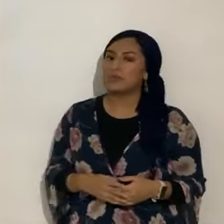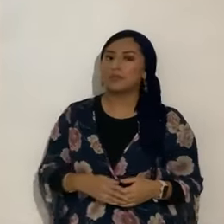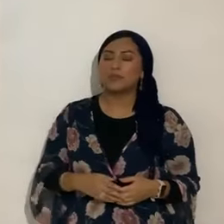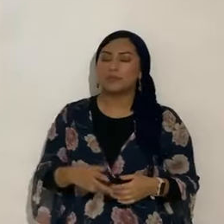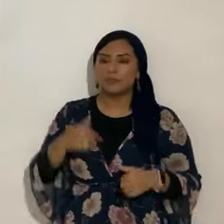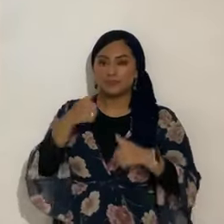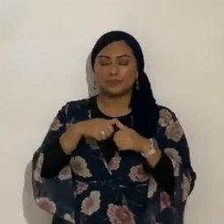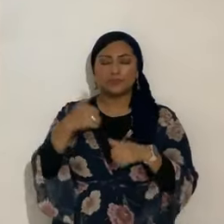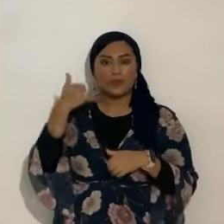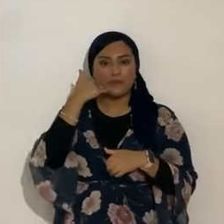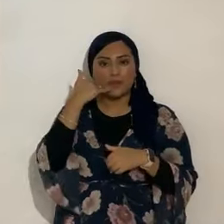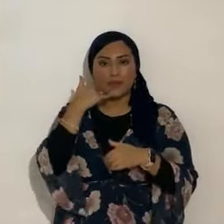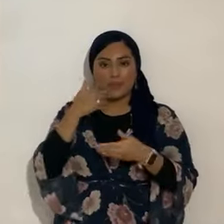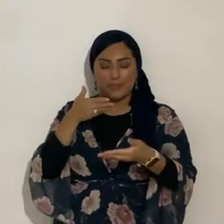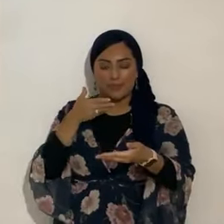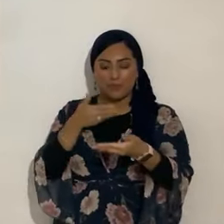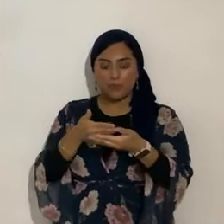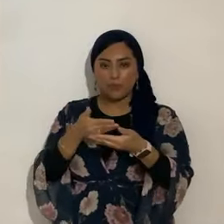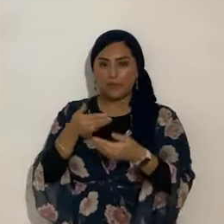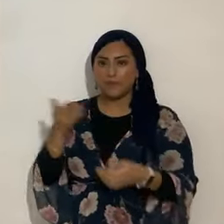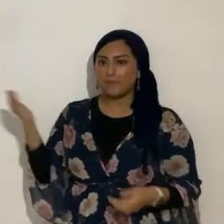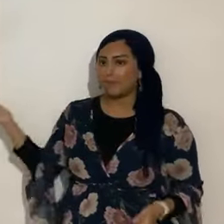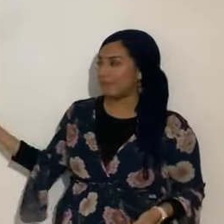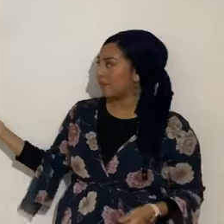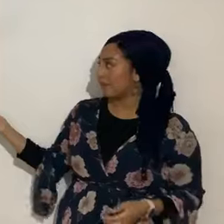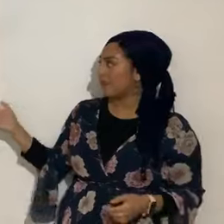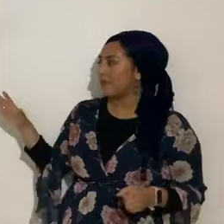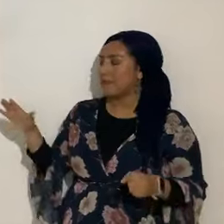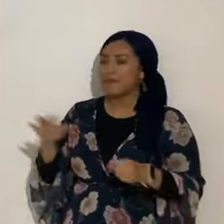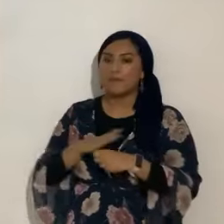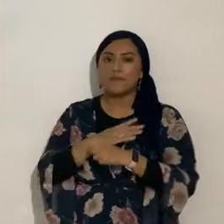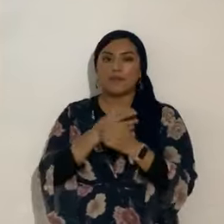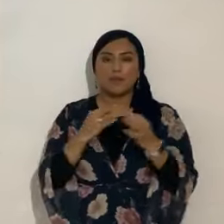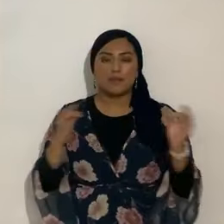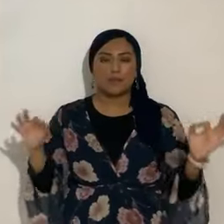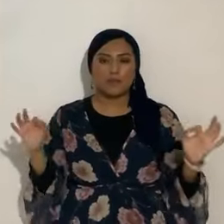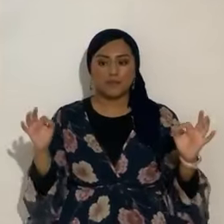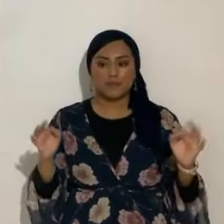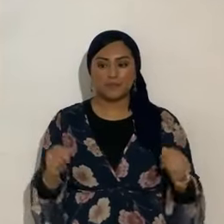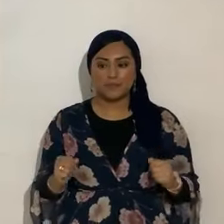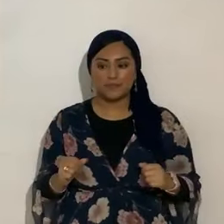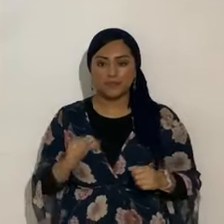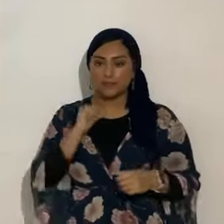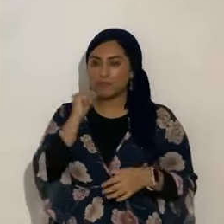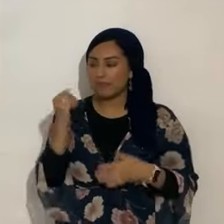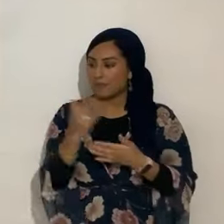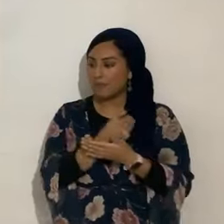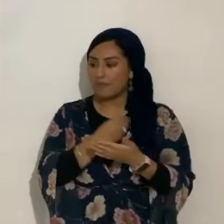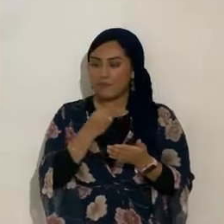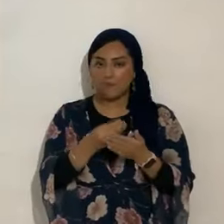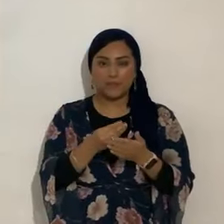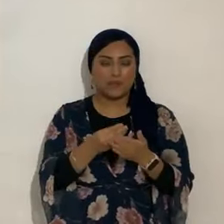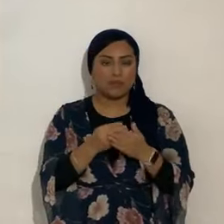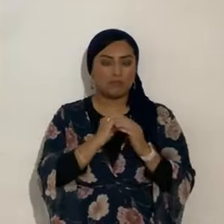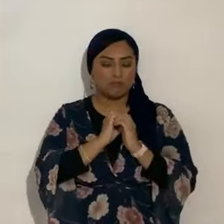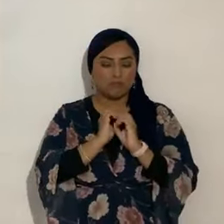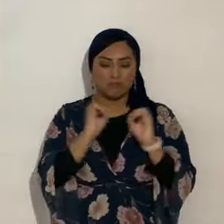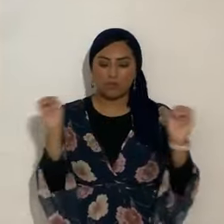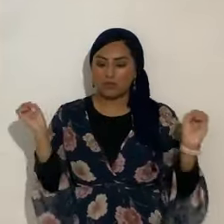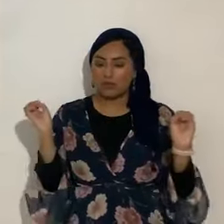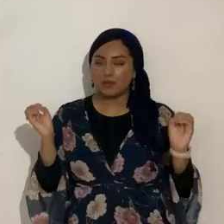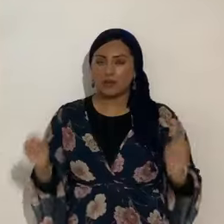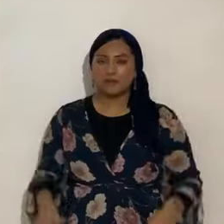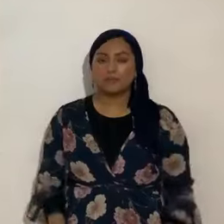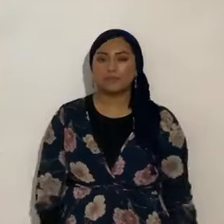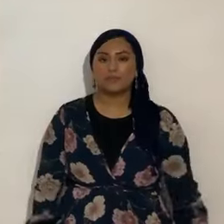Acerquen su celular, los que no lo han hecho. La revista es totalmente gratis, ¿sí? No se cobra por dar la palabra del Eterno aquí en Gozo